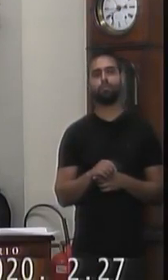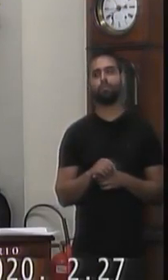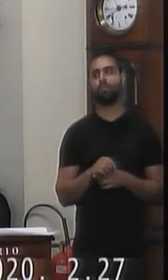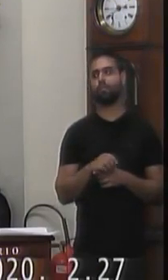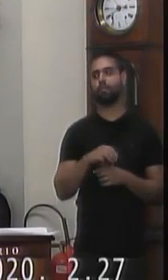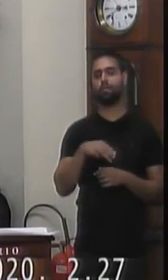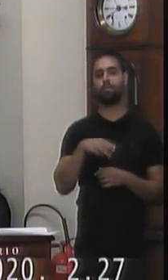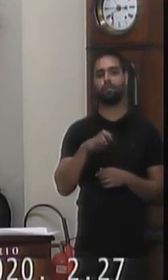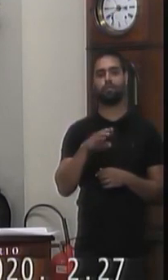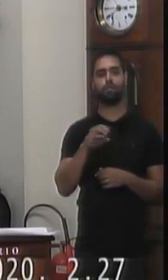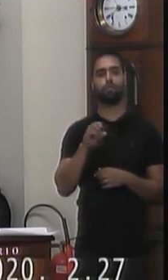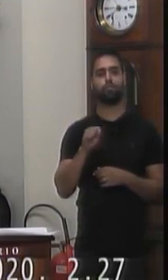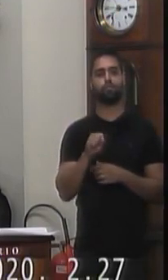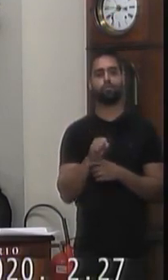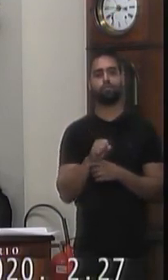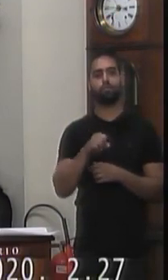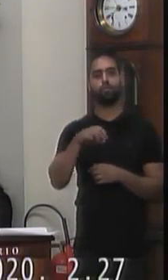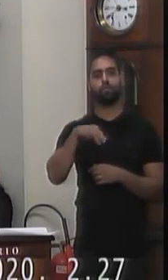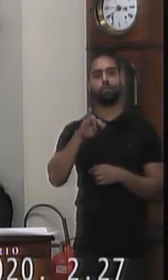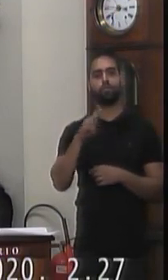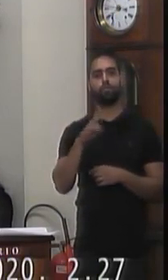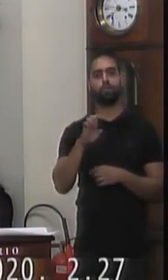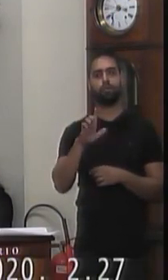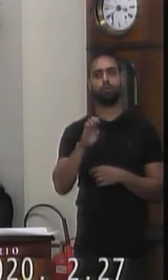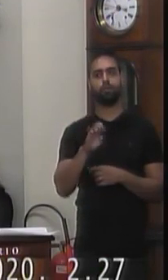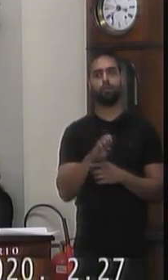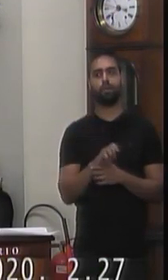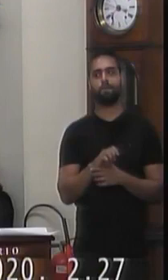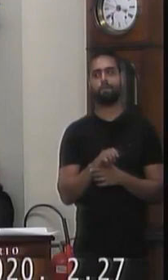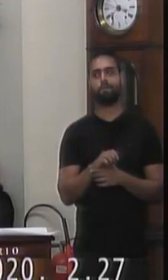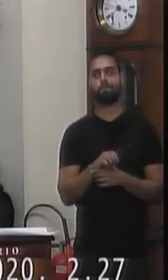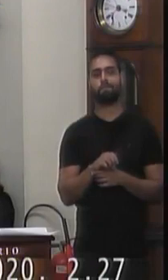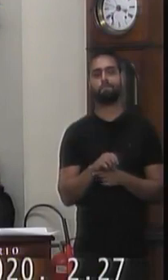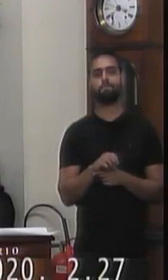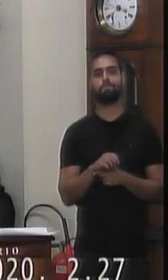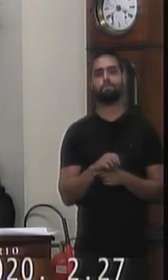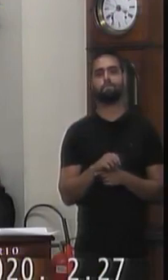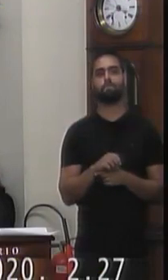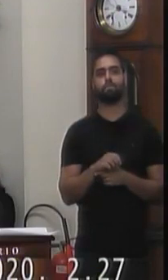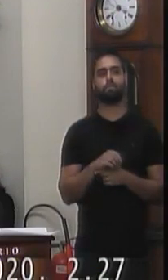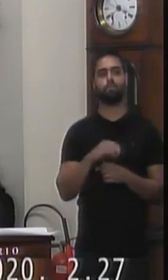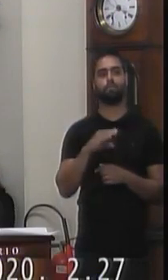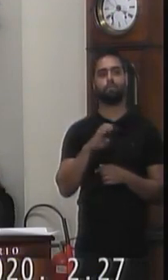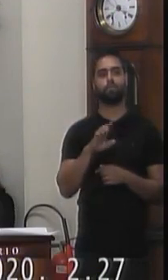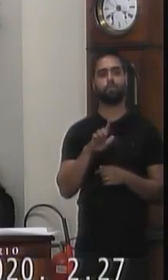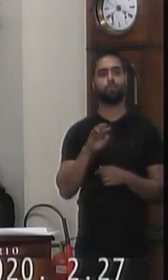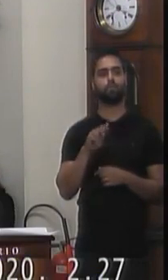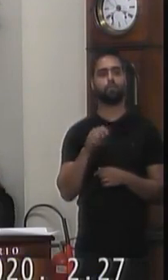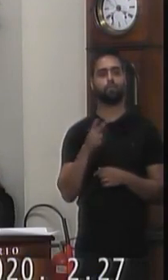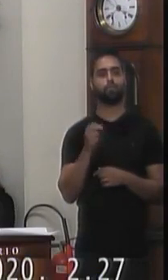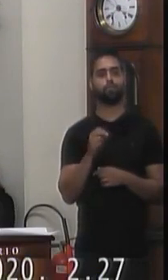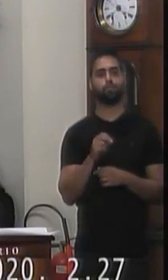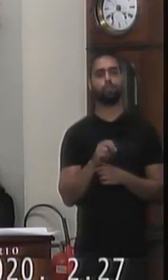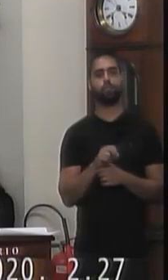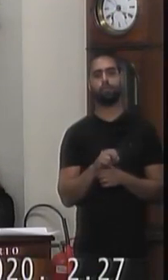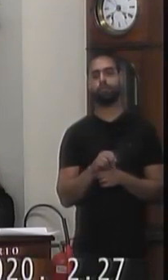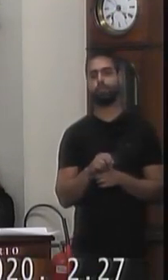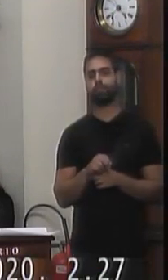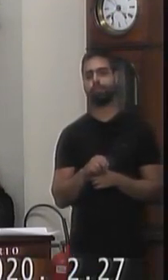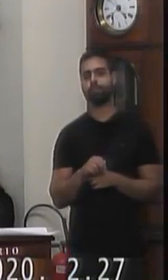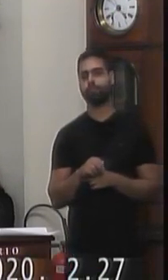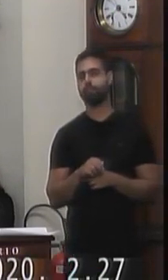Marques, Michele Vieira Cabral, Paulo Celso Alves Pena, Pedro Paulo